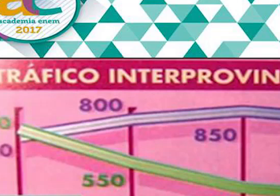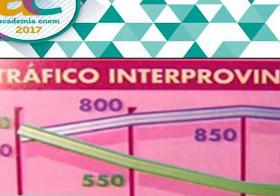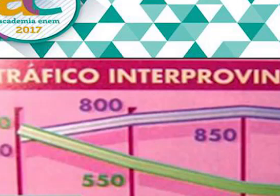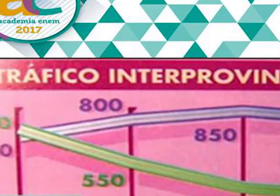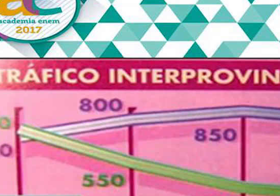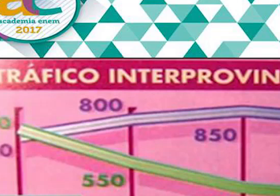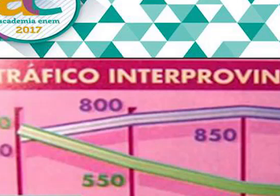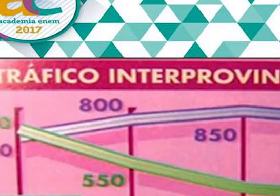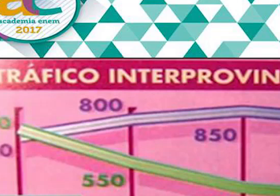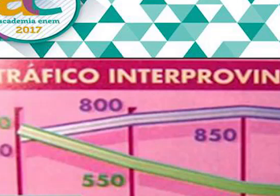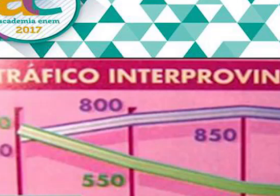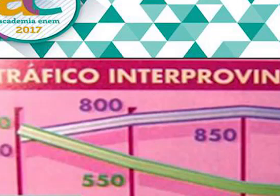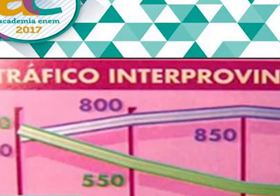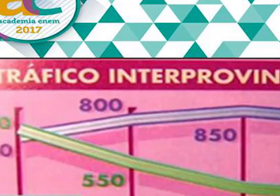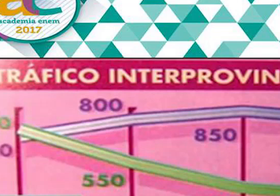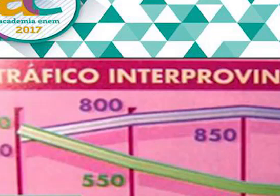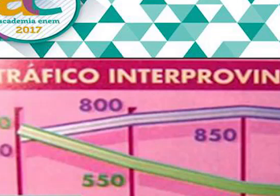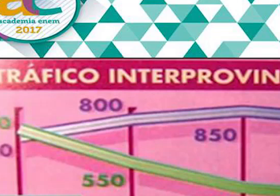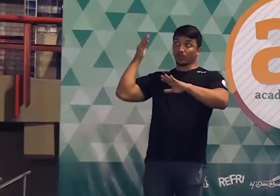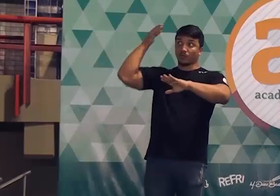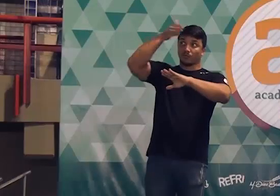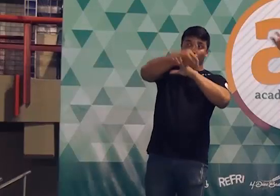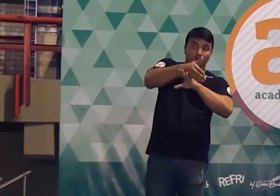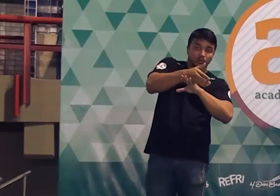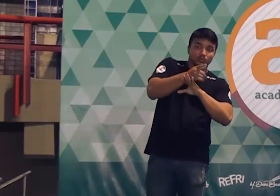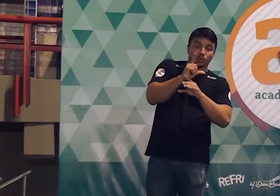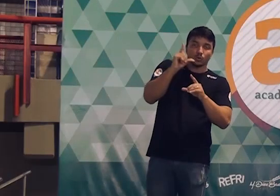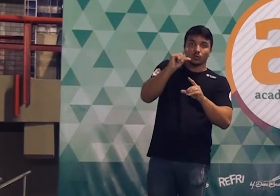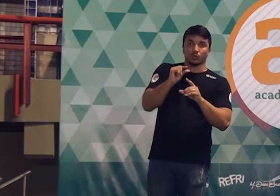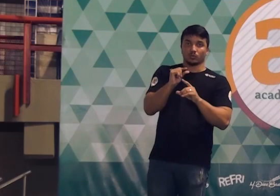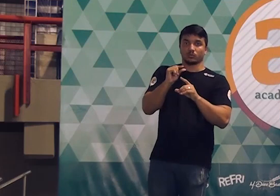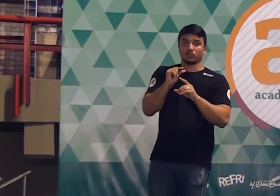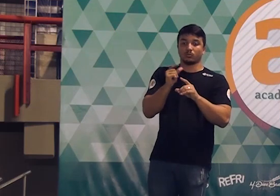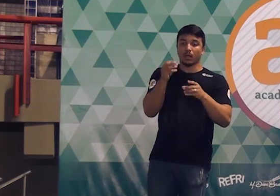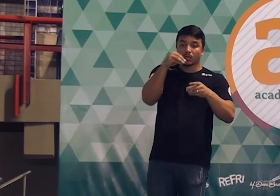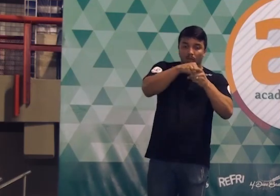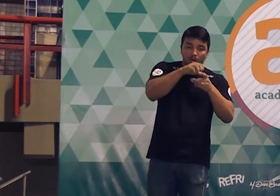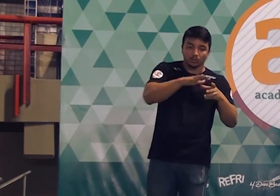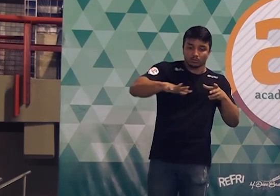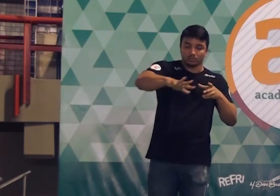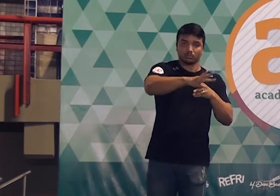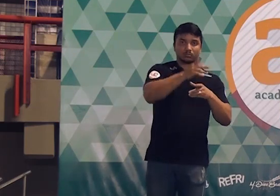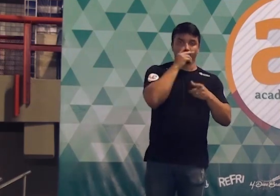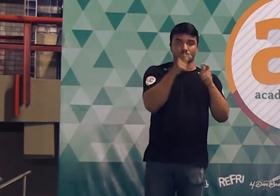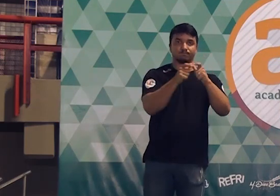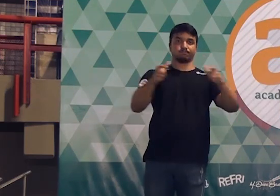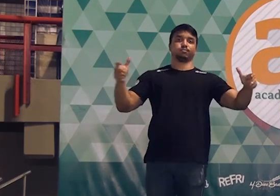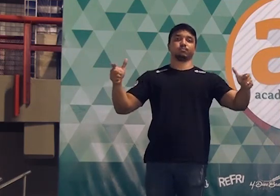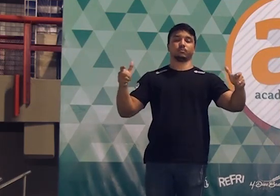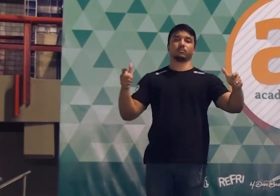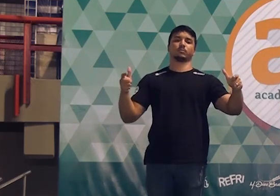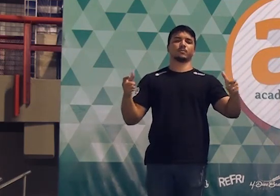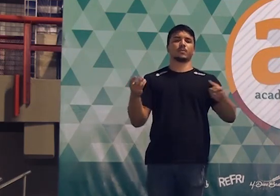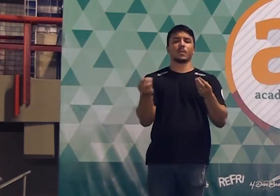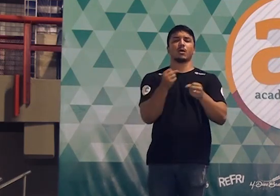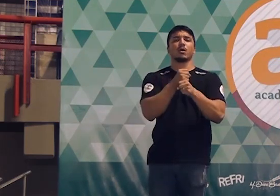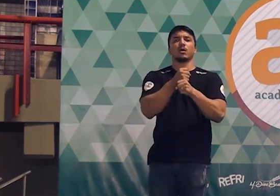interprovincial. Aumentou dentro do país e diminuiu de fora para dentro. Beleza?